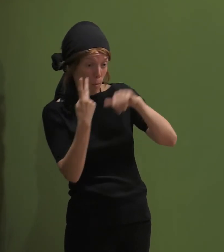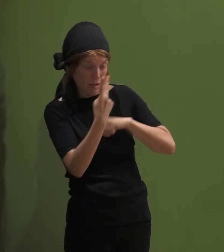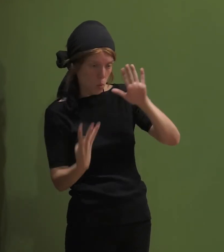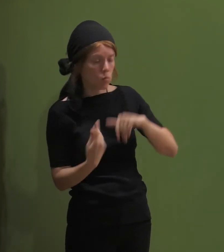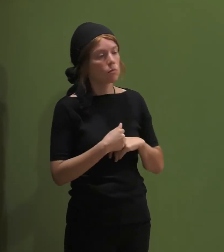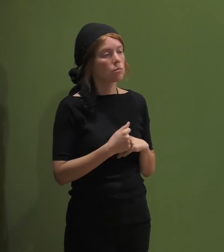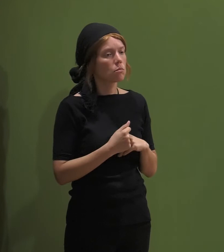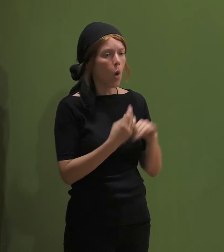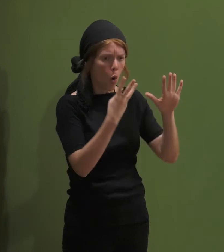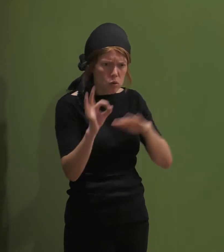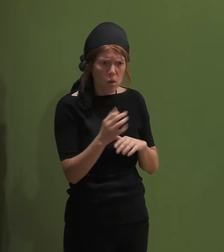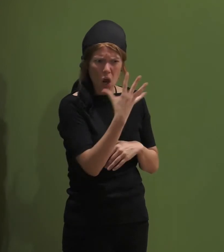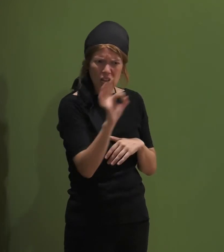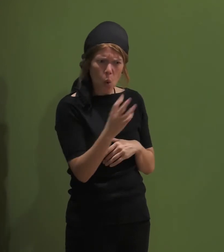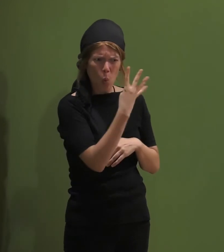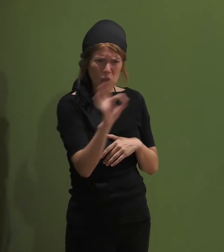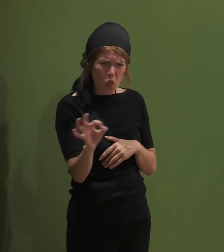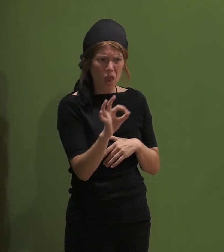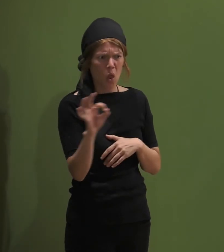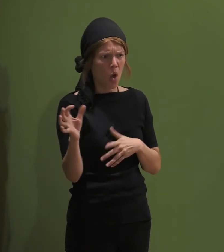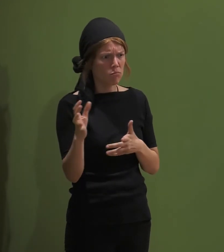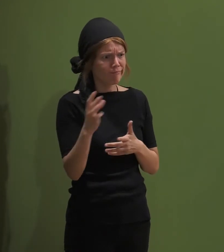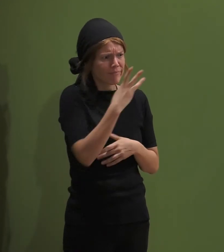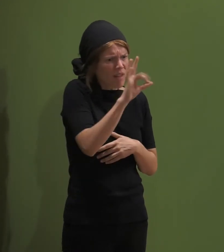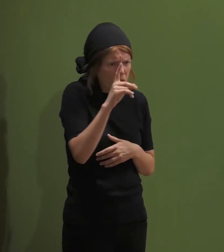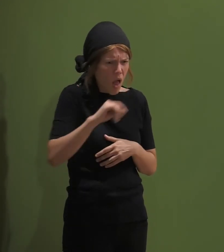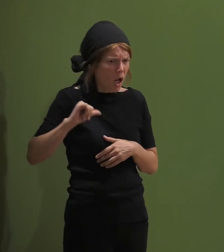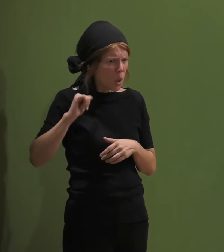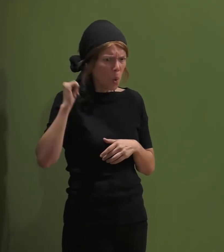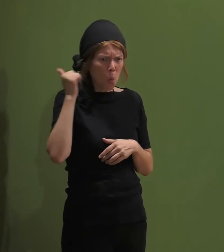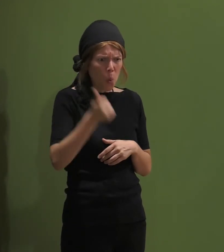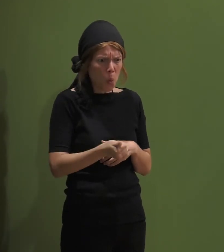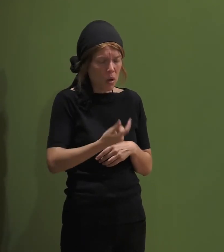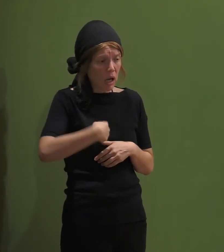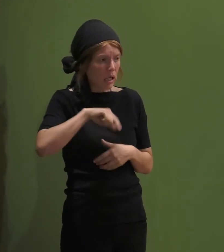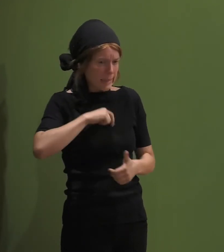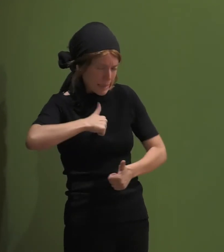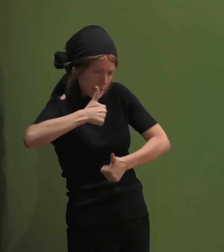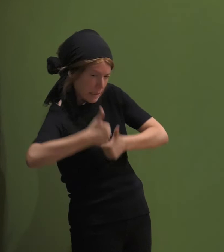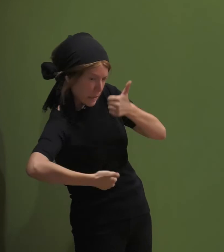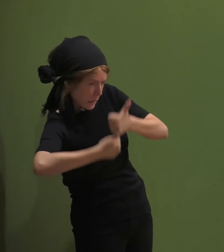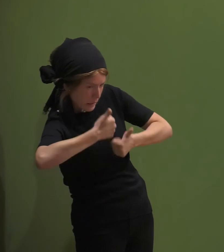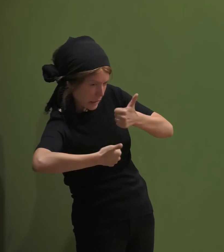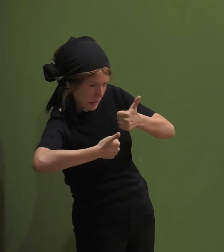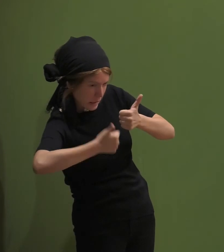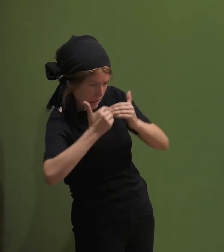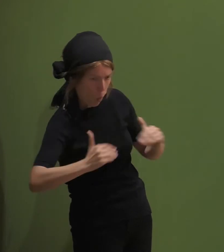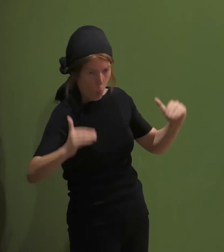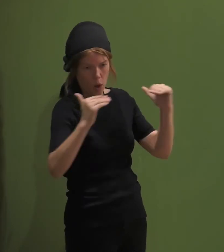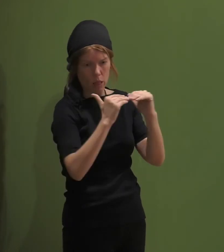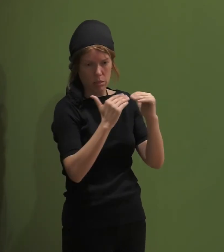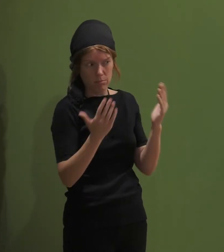1499. Universidades de 800, de 500, de 400, de 300 años, y nosotros compitiendo con ellas en igualdad de